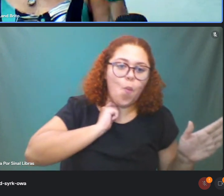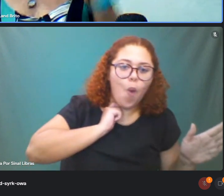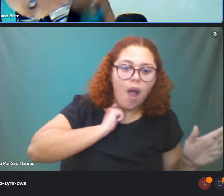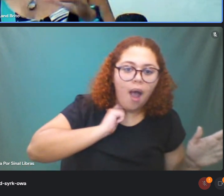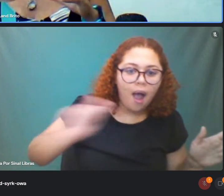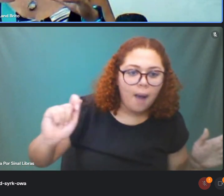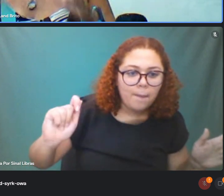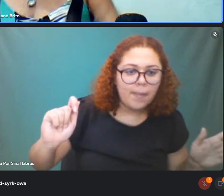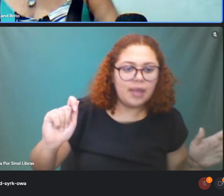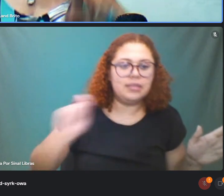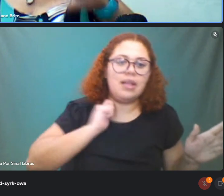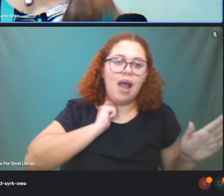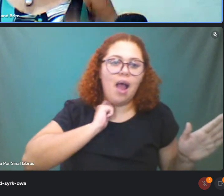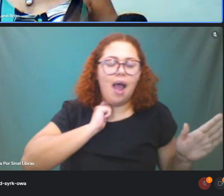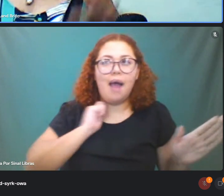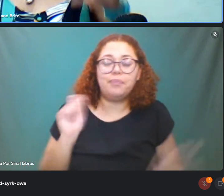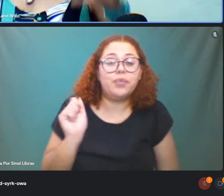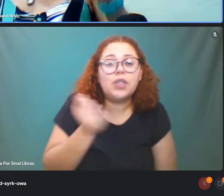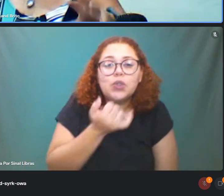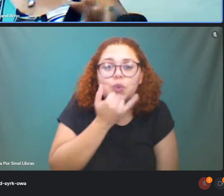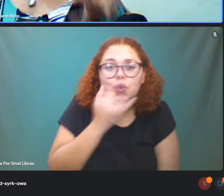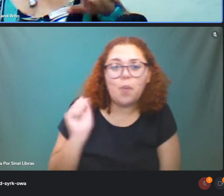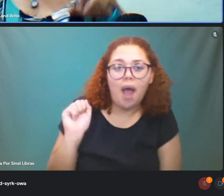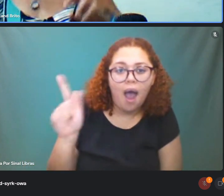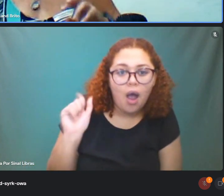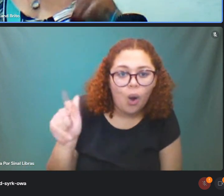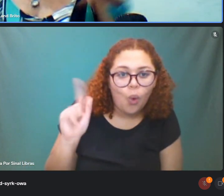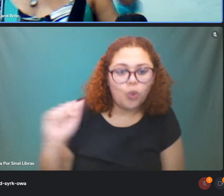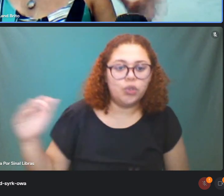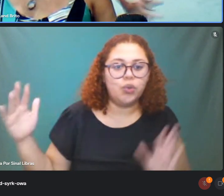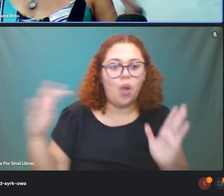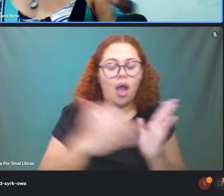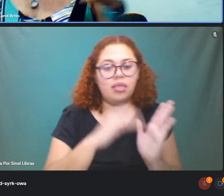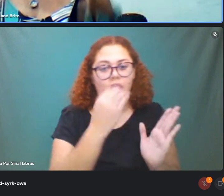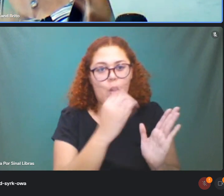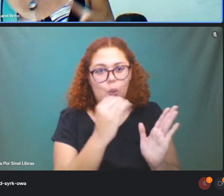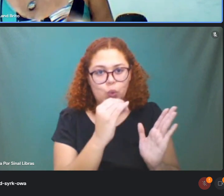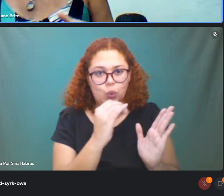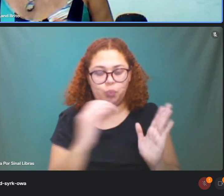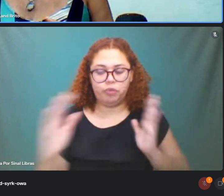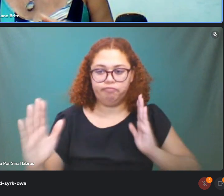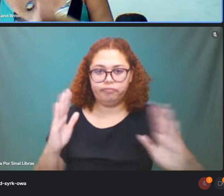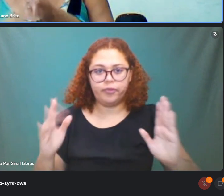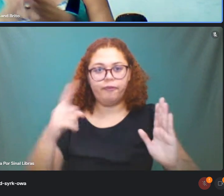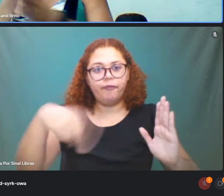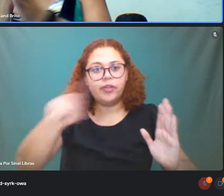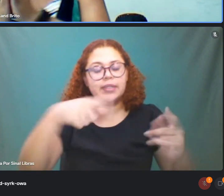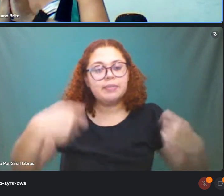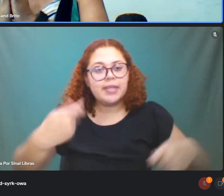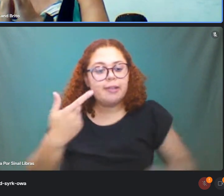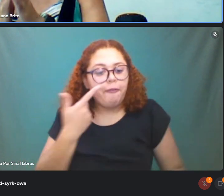não é tudo de uma vez, para vocês conseguirem também planejar, pensar em quais editais conseguem se inscrever.